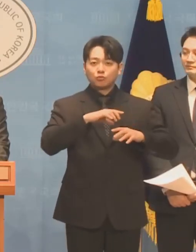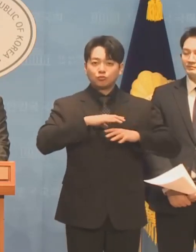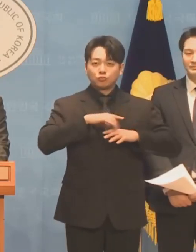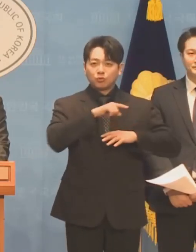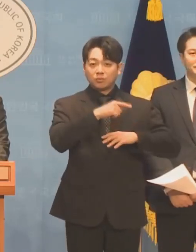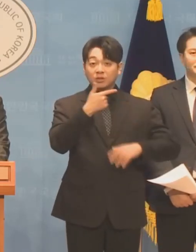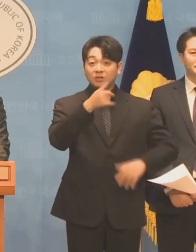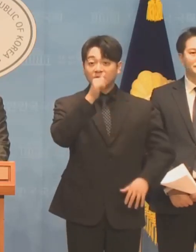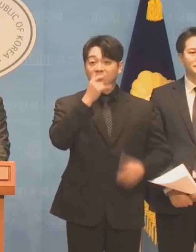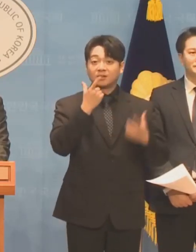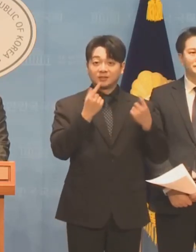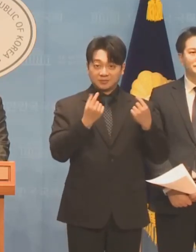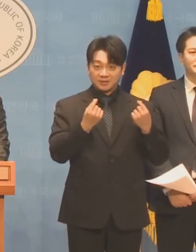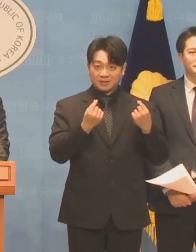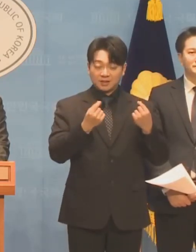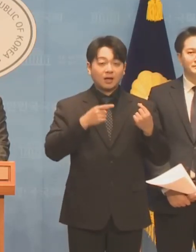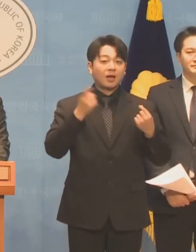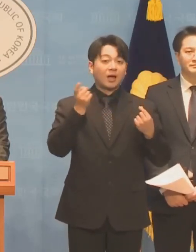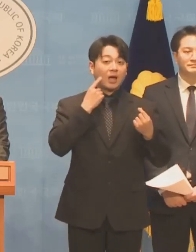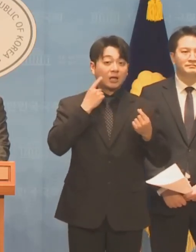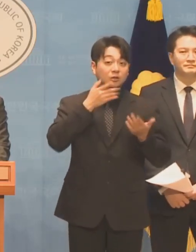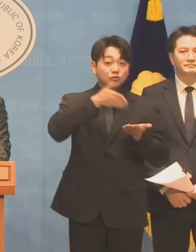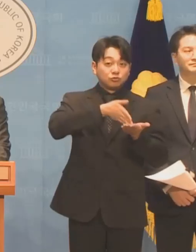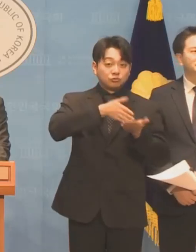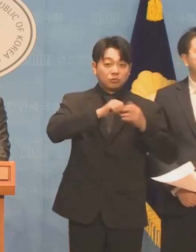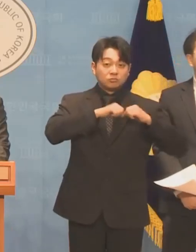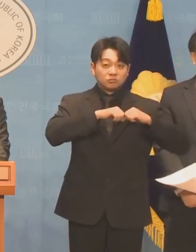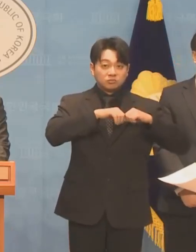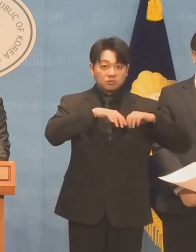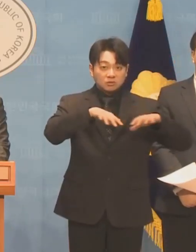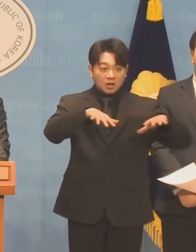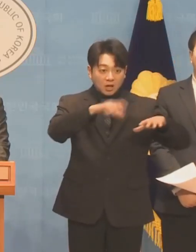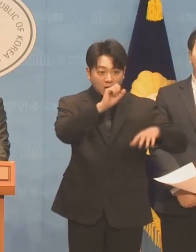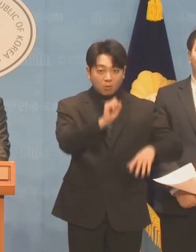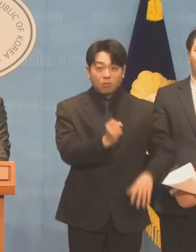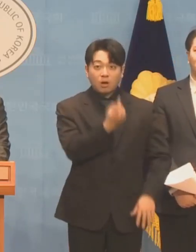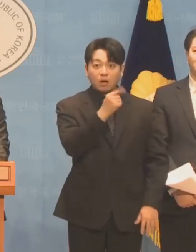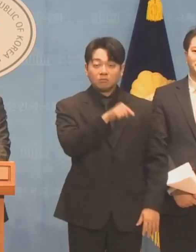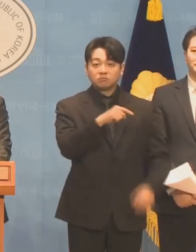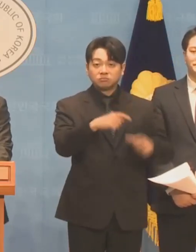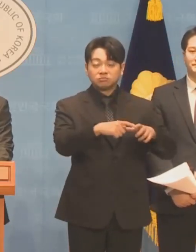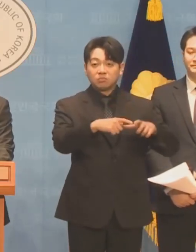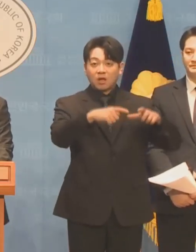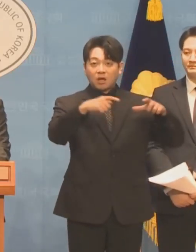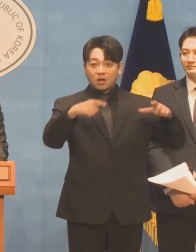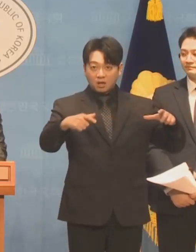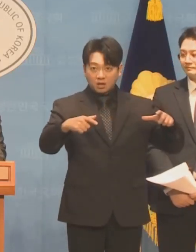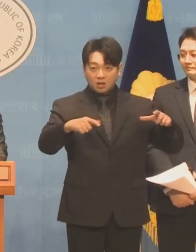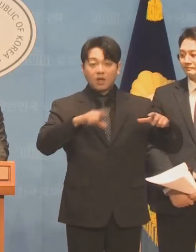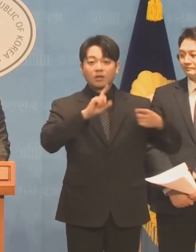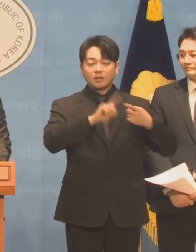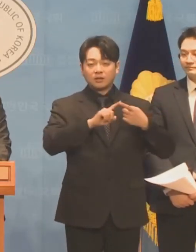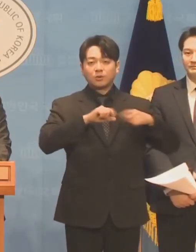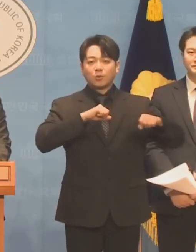가짜뉴스의 진원지가 또 끌어온 시비 우리는 담대하게 맞서겠습니다.